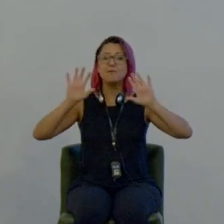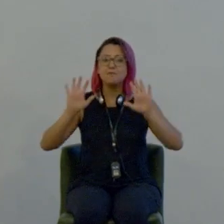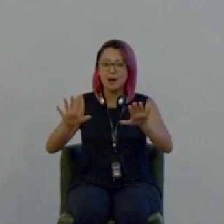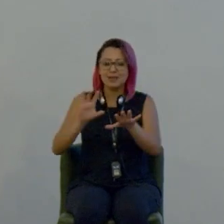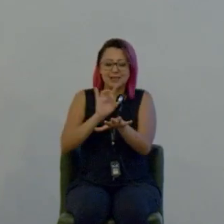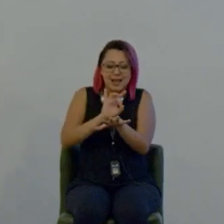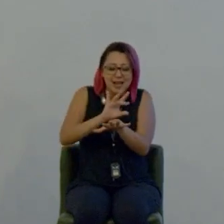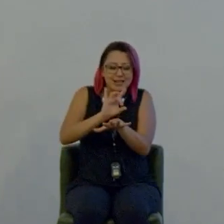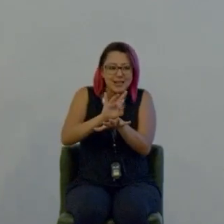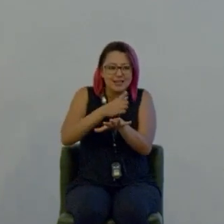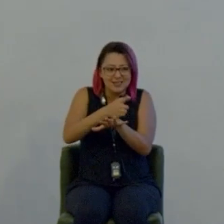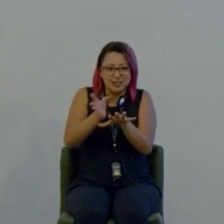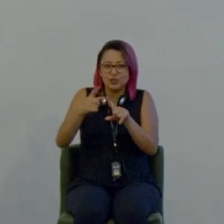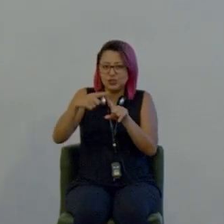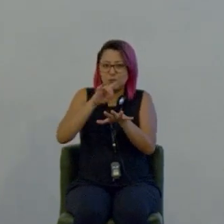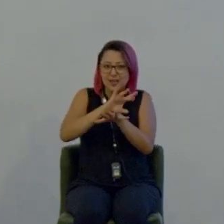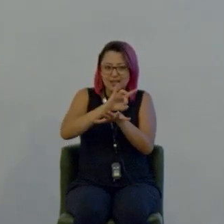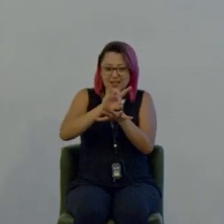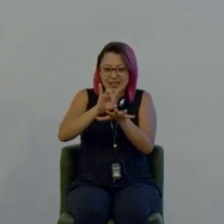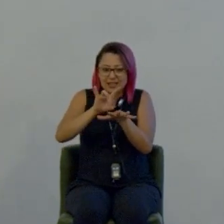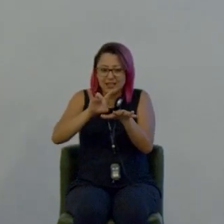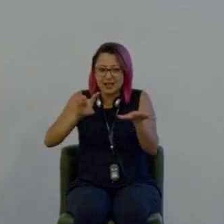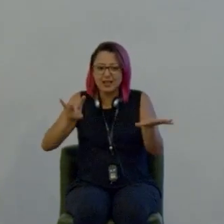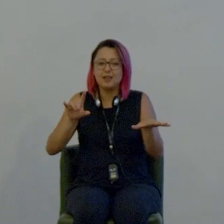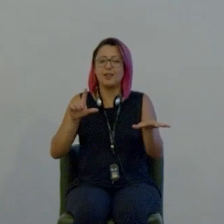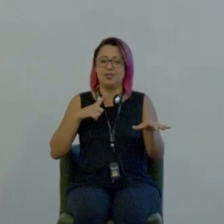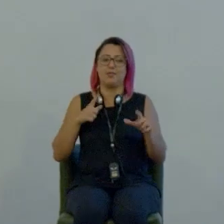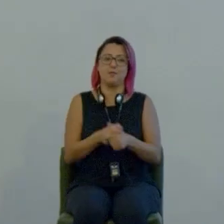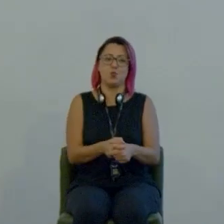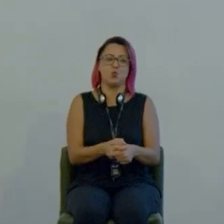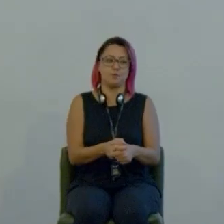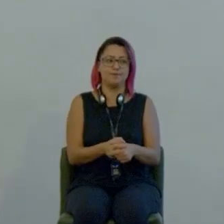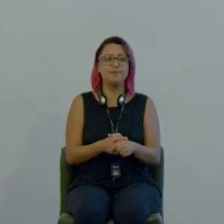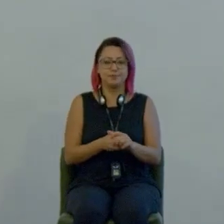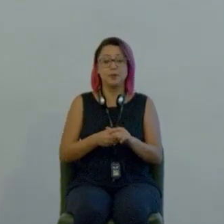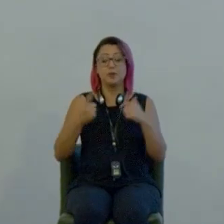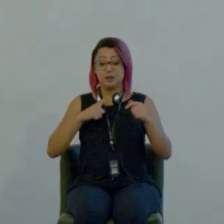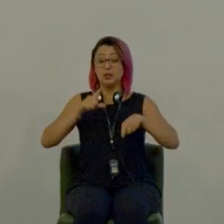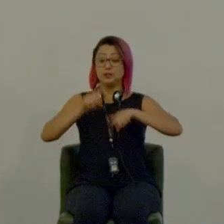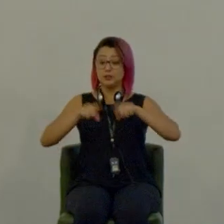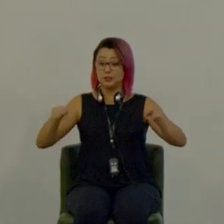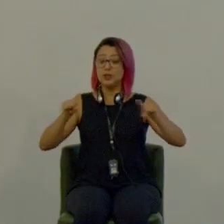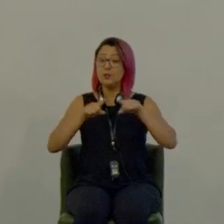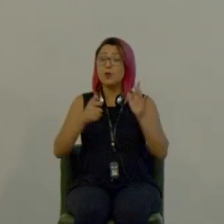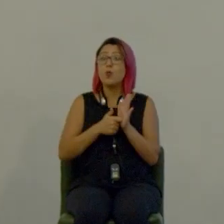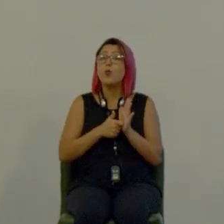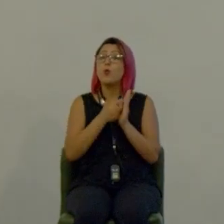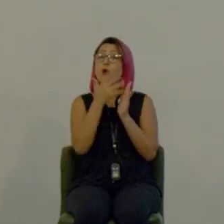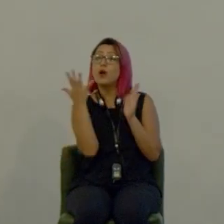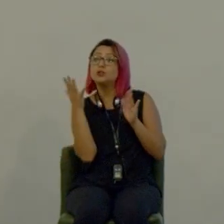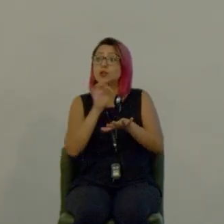está super representada. São as espécies que a gente chama de hiperdominantes. E se a gente olhar para essa lista, vou pular isso aqui,